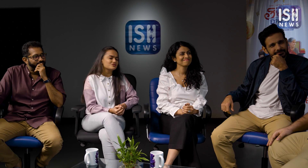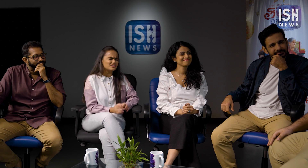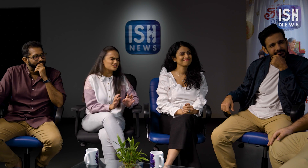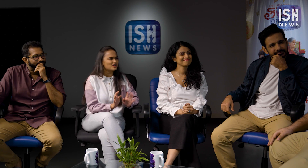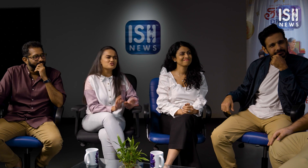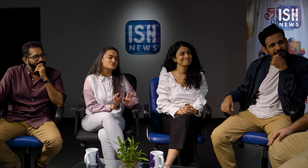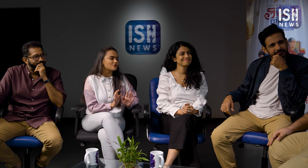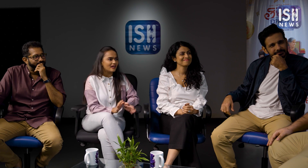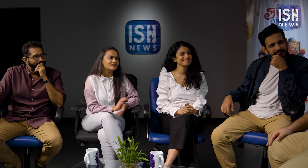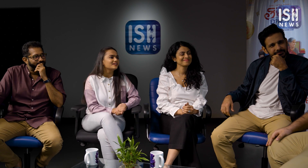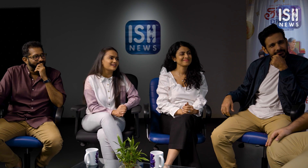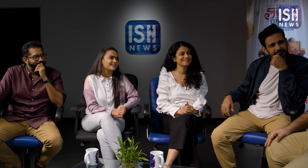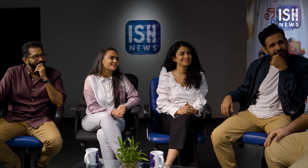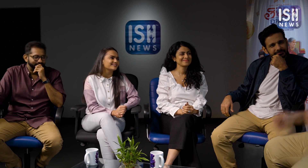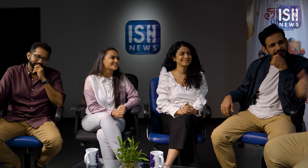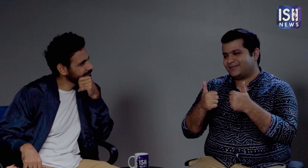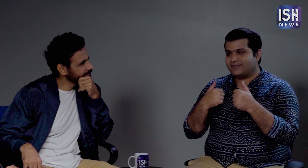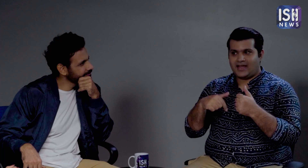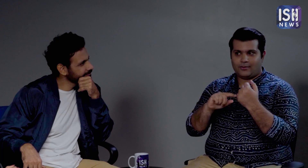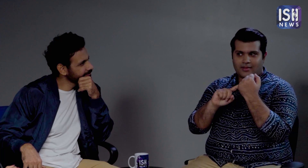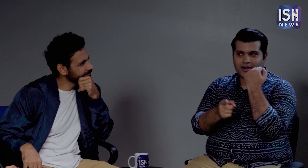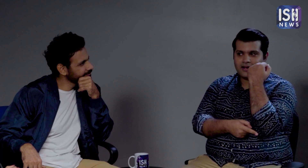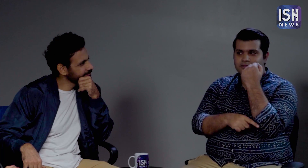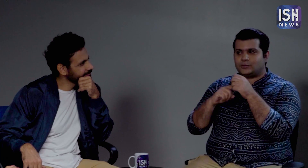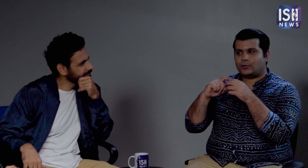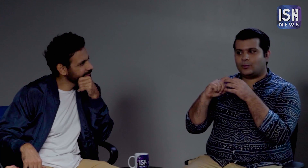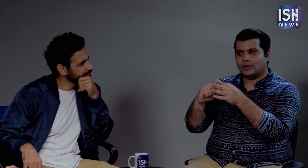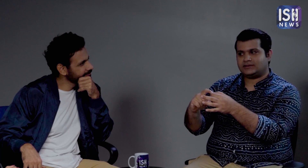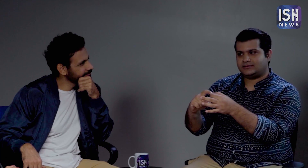है, वो लोग ये चेंजेस तो आएंगे ही आएंगे।